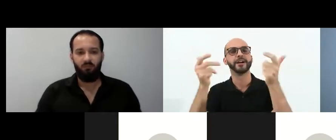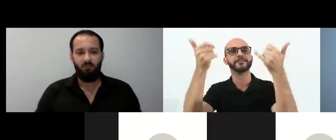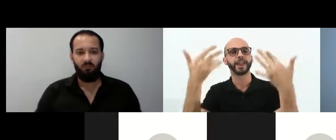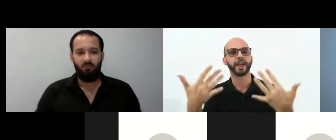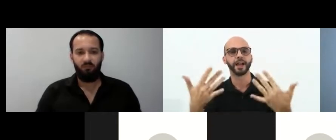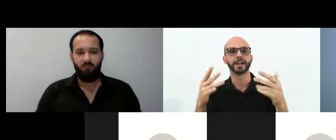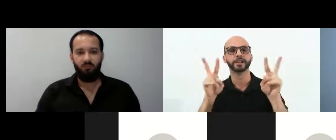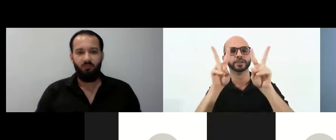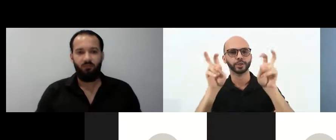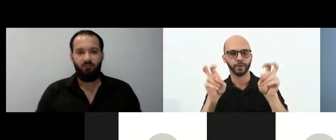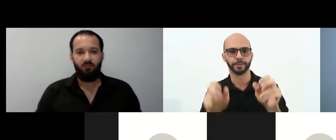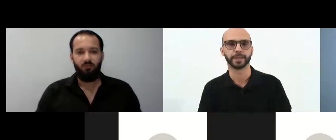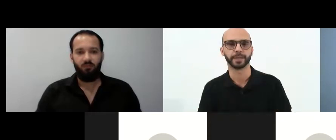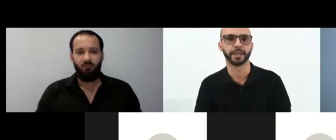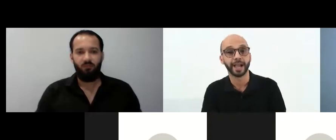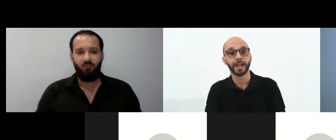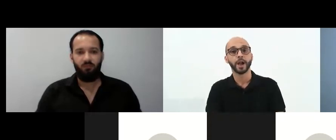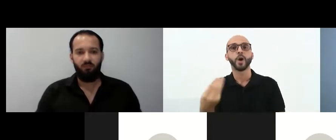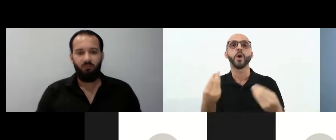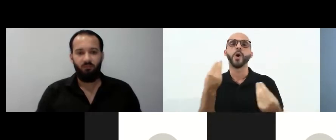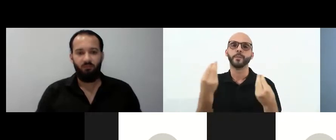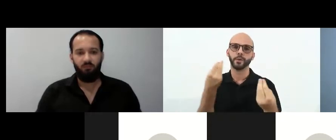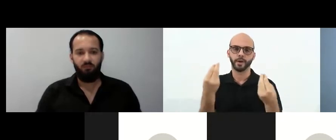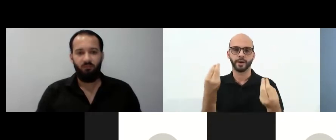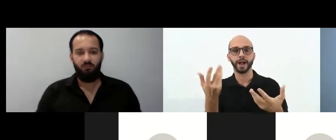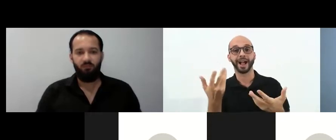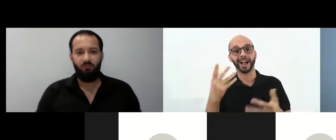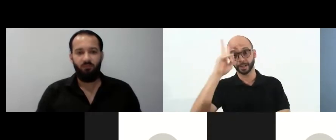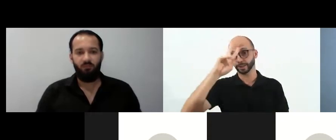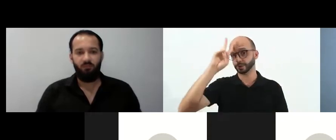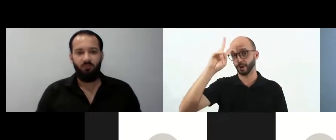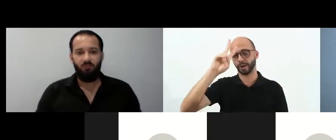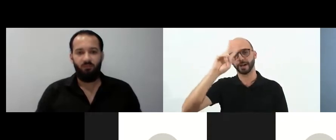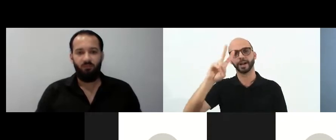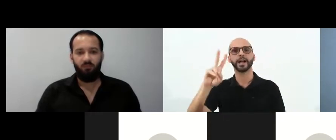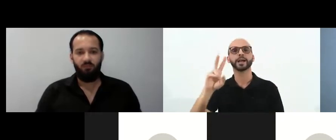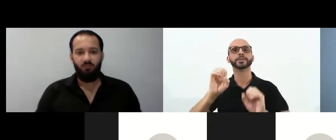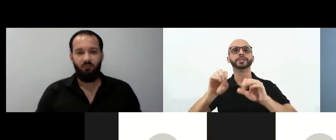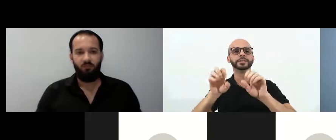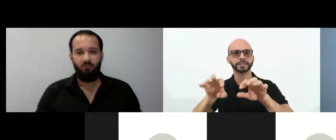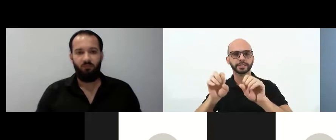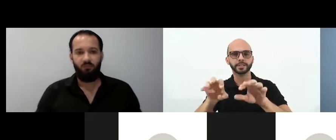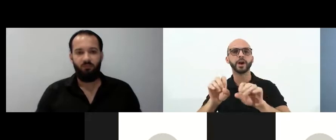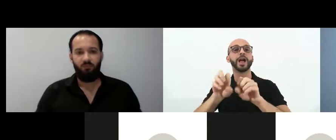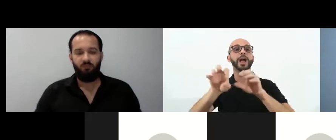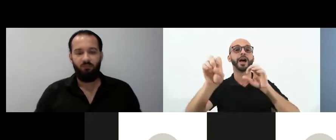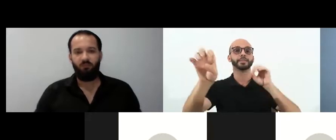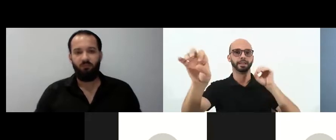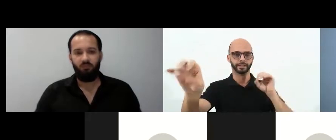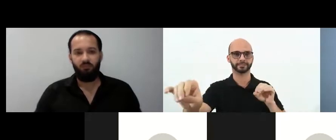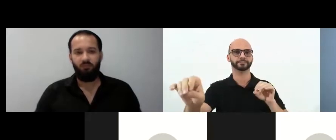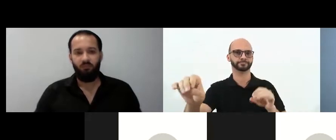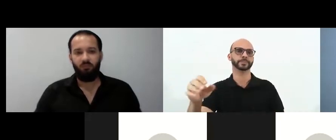É muito importante a gente começar explicando um pouquinho sobre a temática e um pouquinho da história